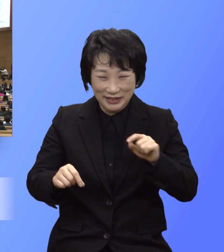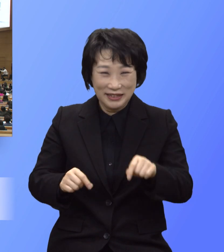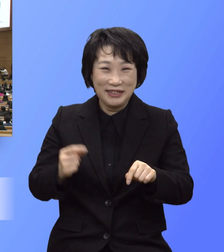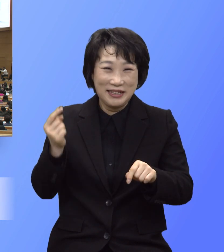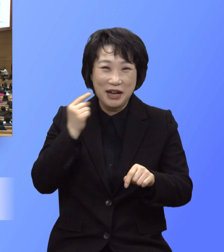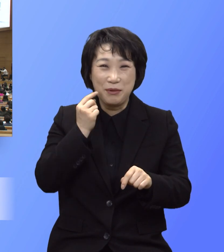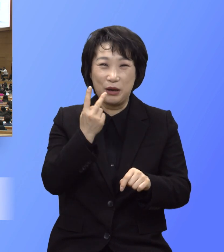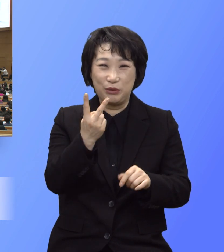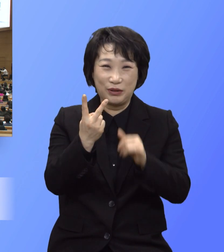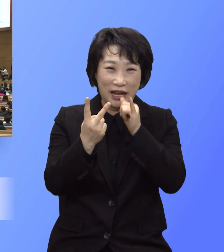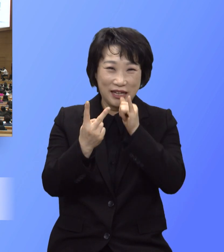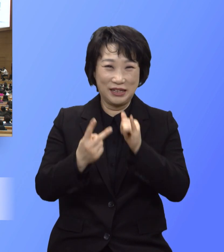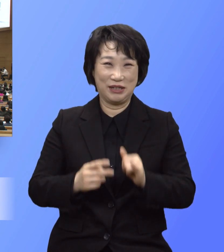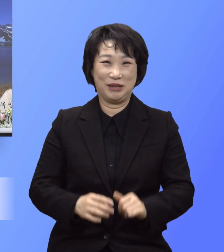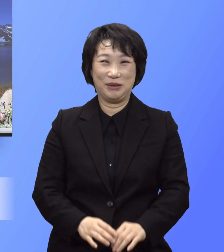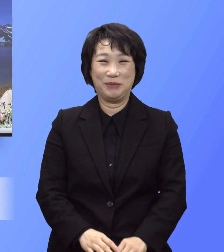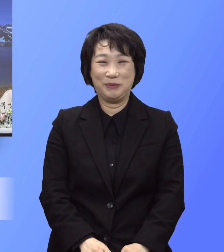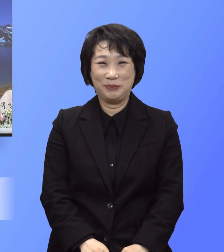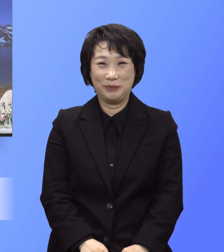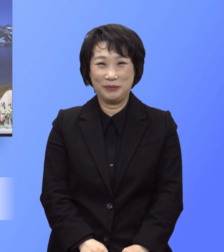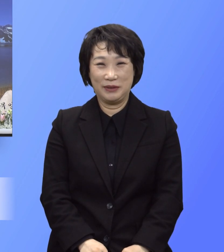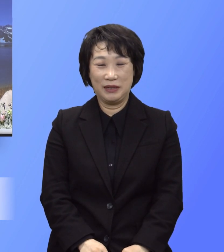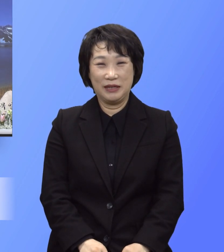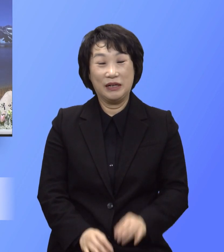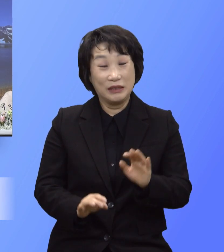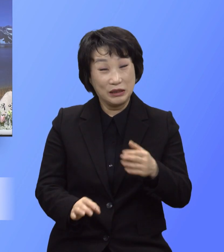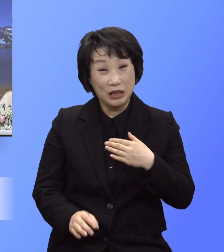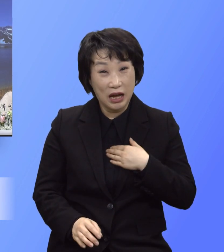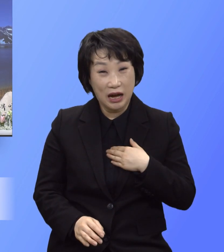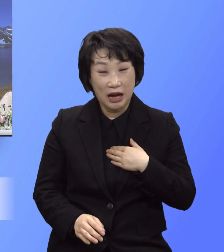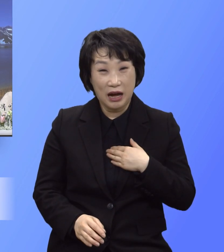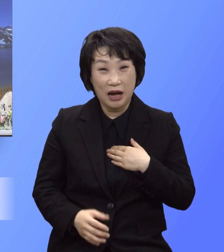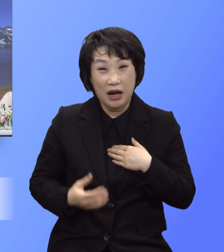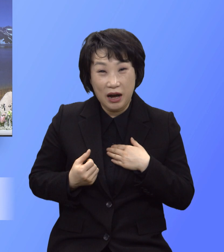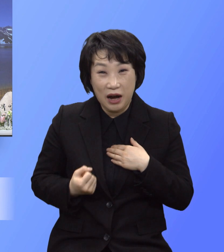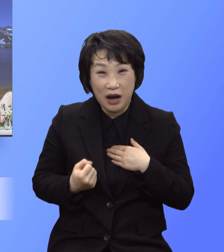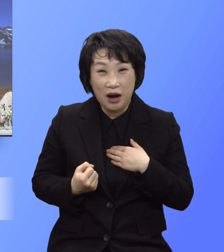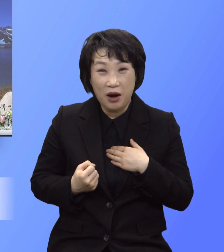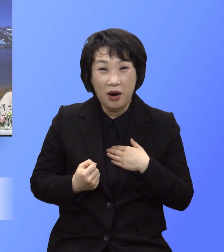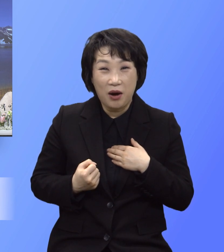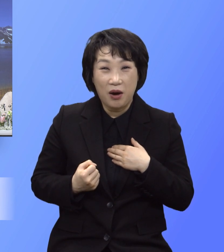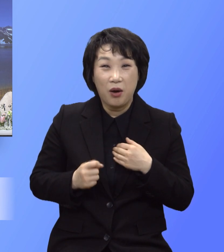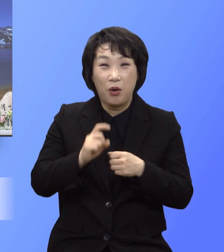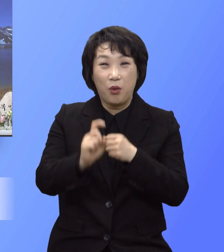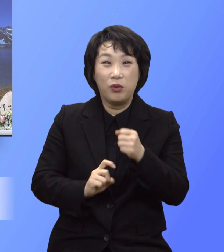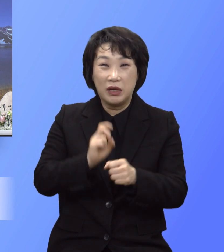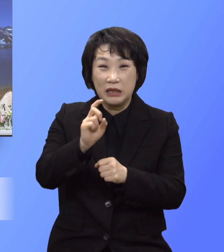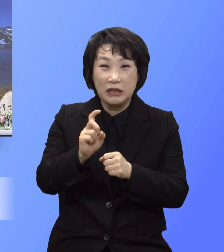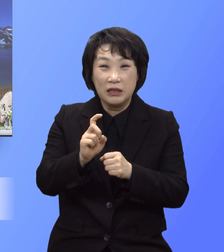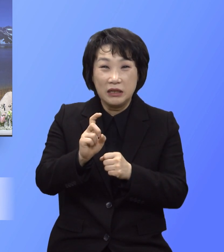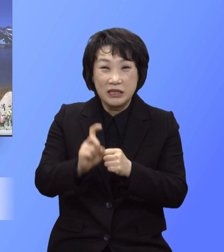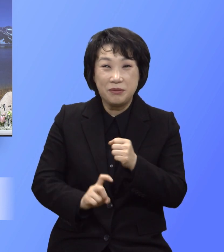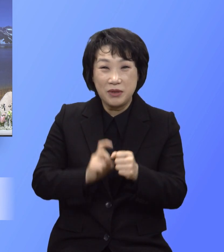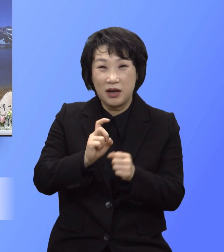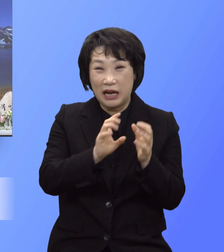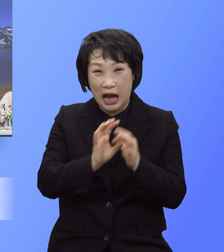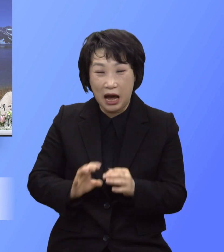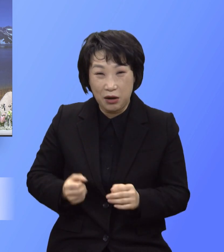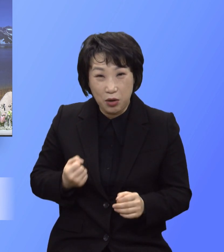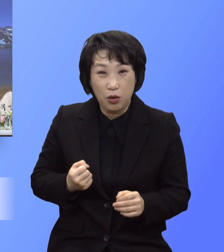두 봉지가 있네. 가슴에 품고 5년, 10년 있다고 해서 입으로